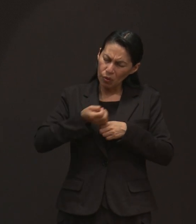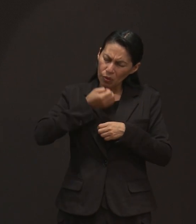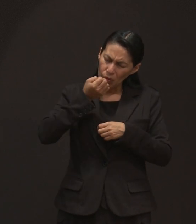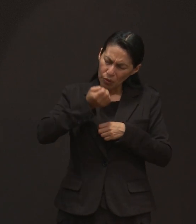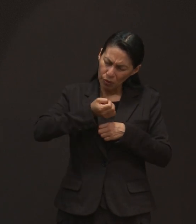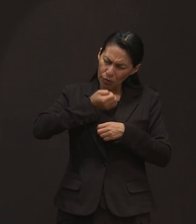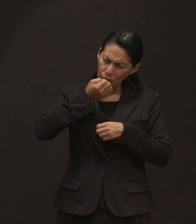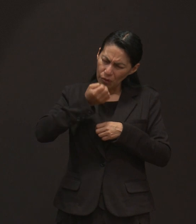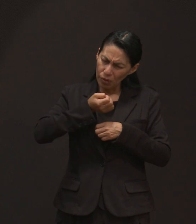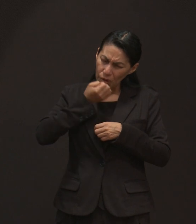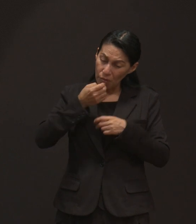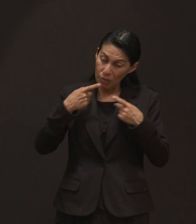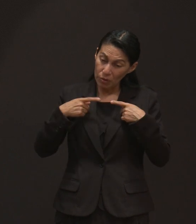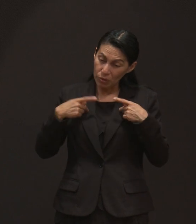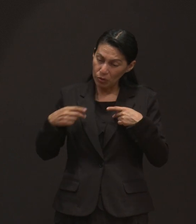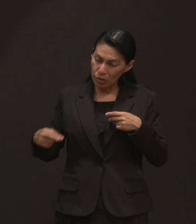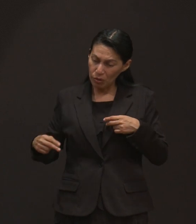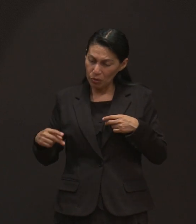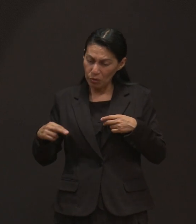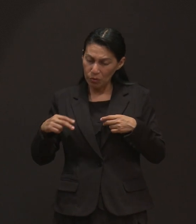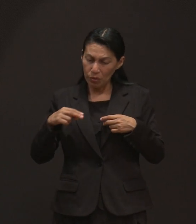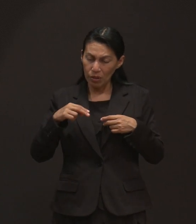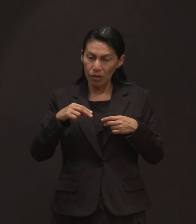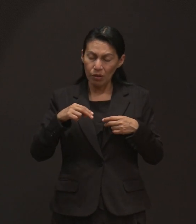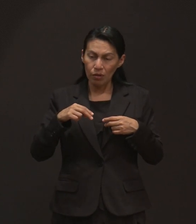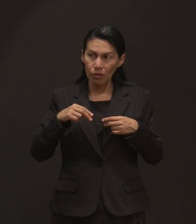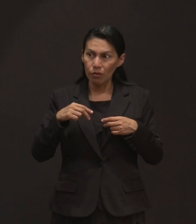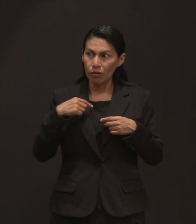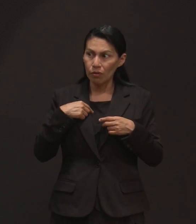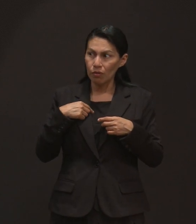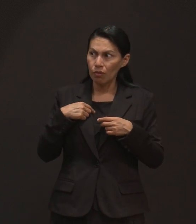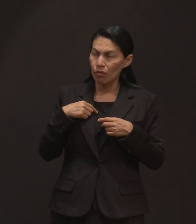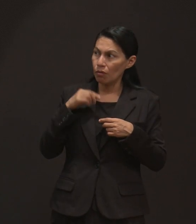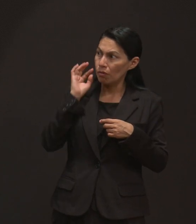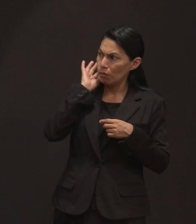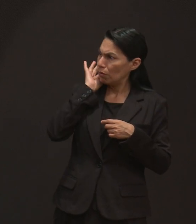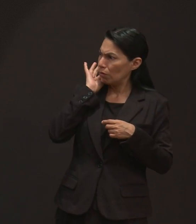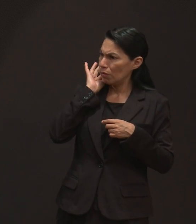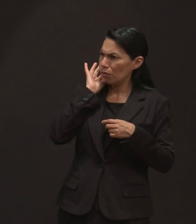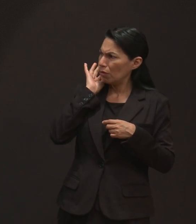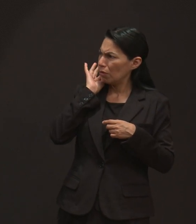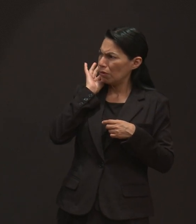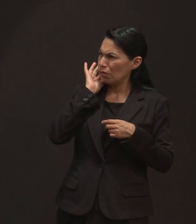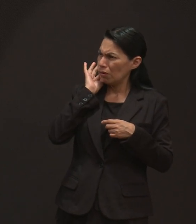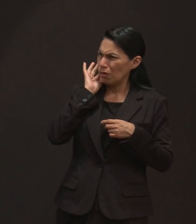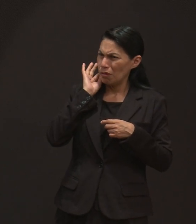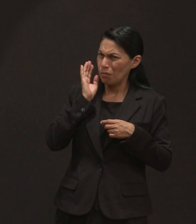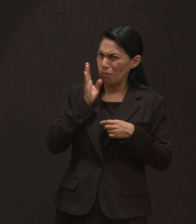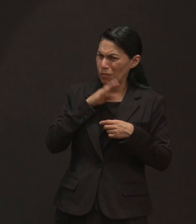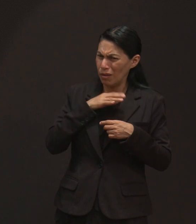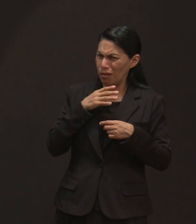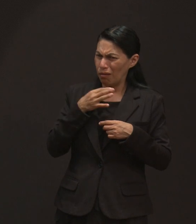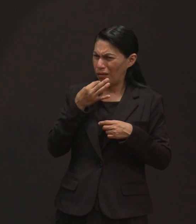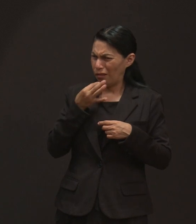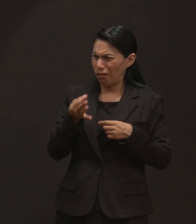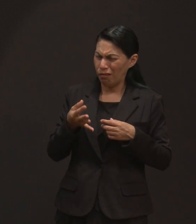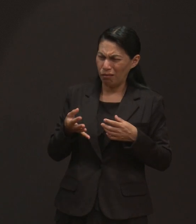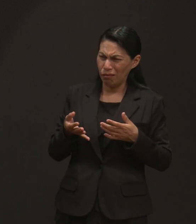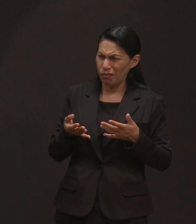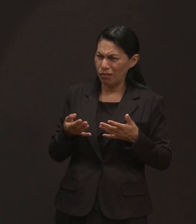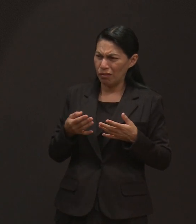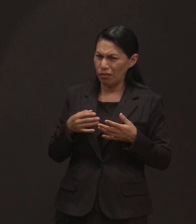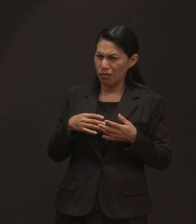subieron y en ese momento cuando oigo, ¿no?, que suben pues con una actitud muy, muy